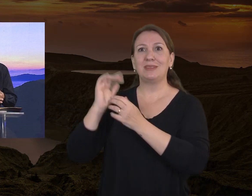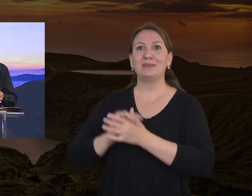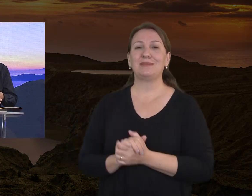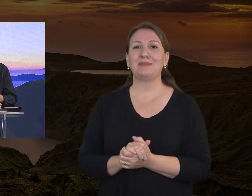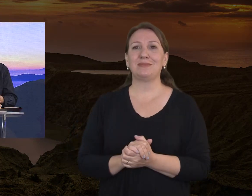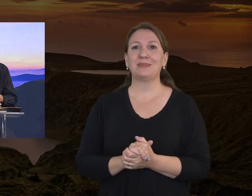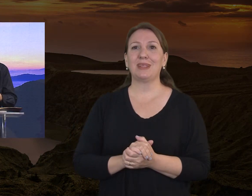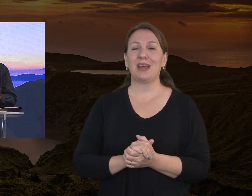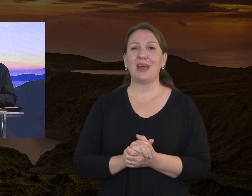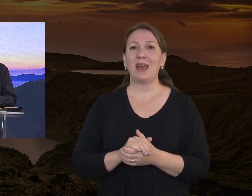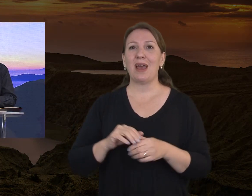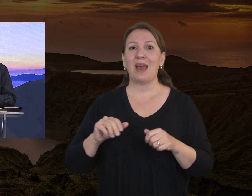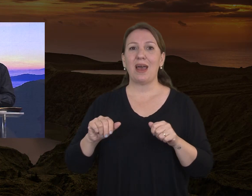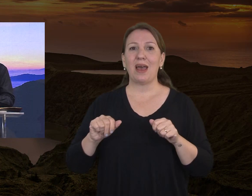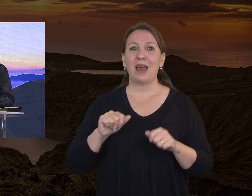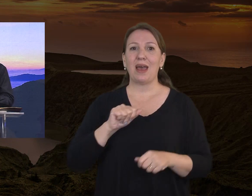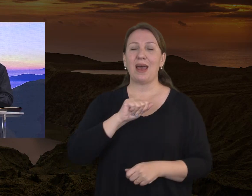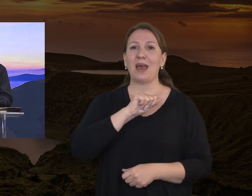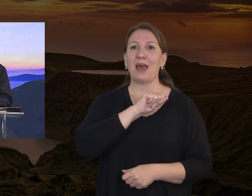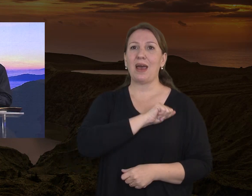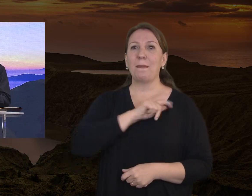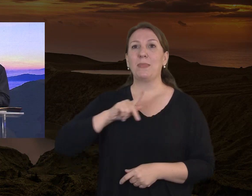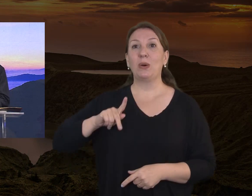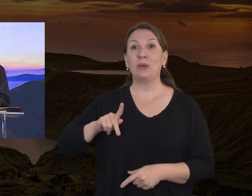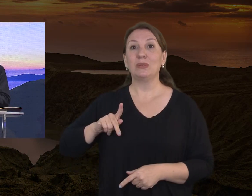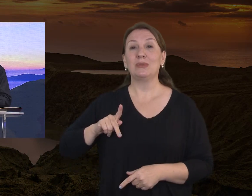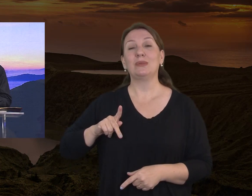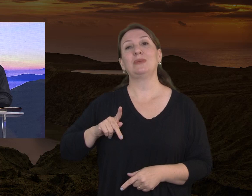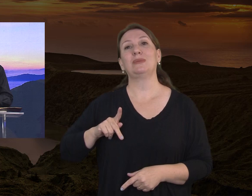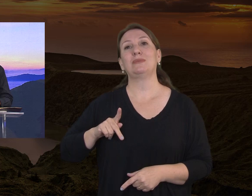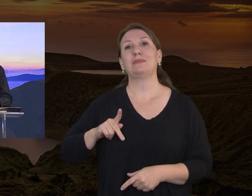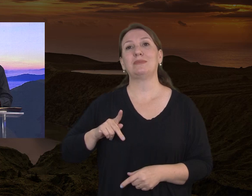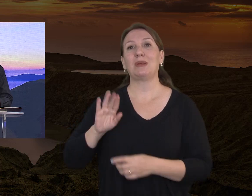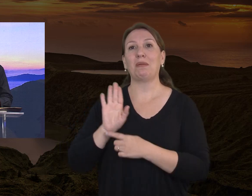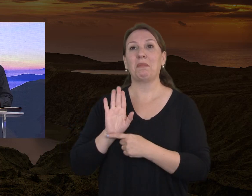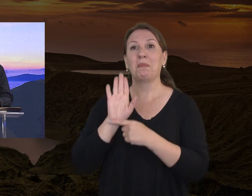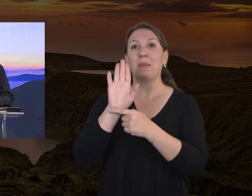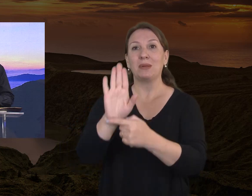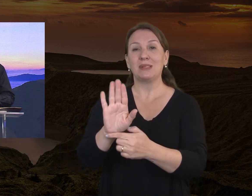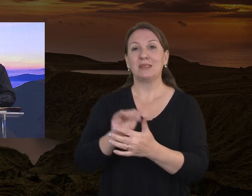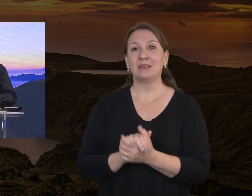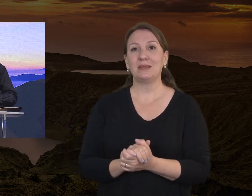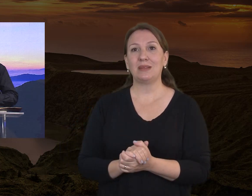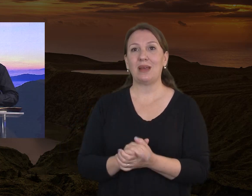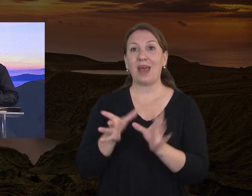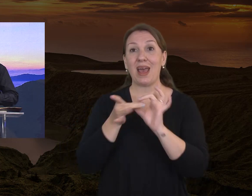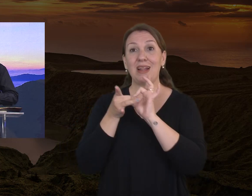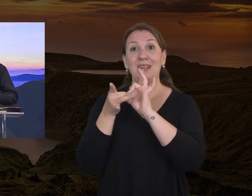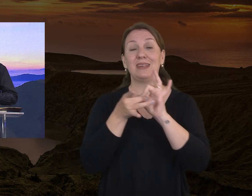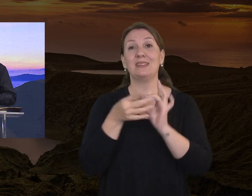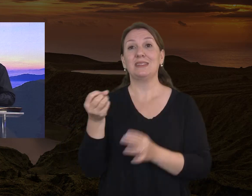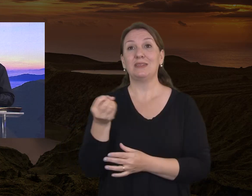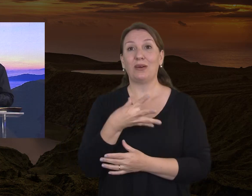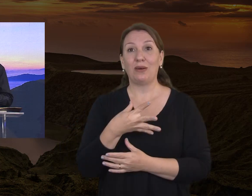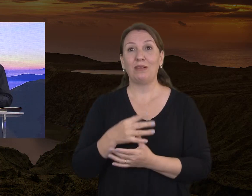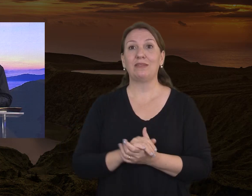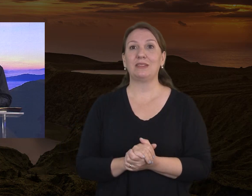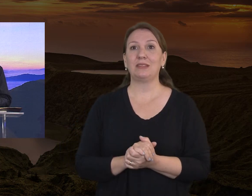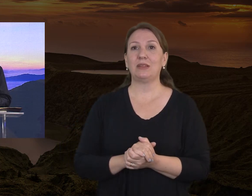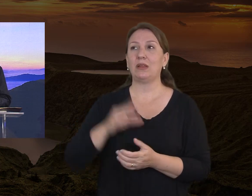santos apóstolos e profetas no Novo Testamento, na Nova Aliança. Deus então usou os